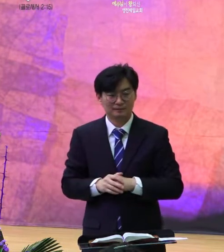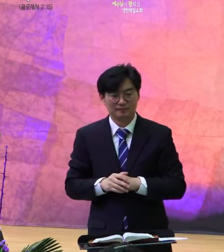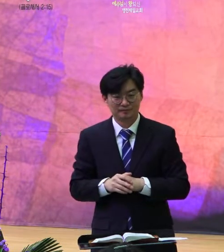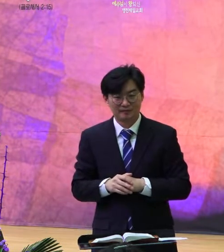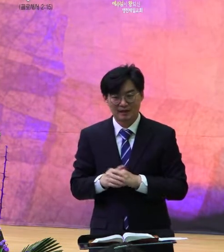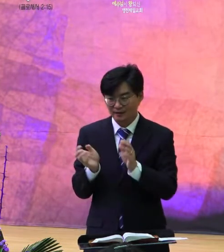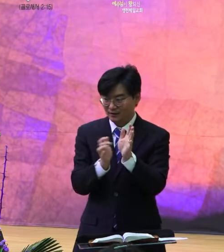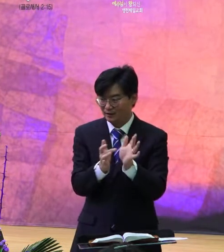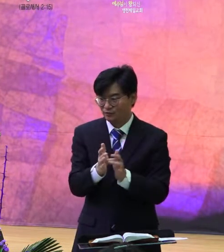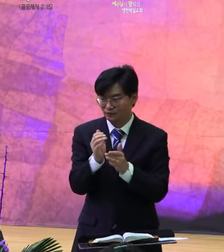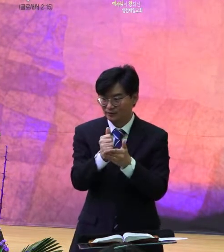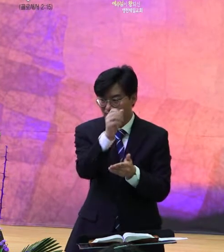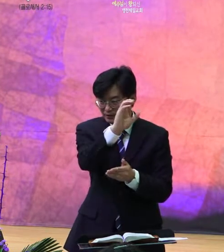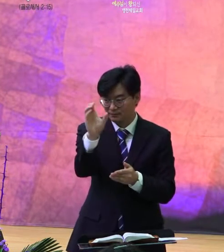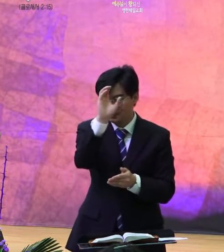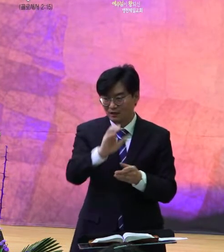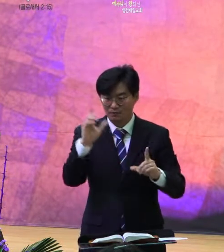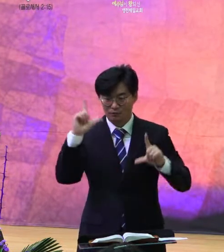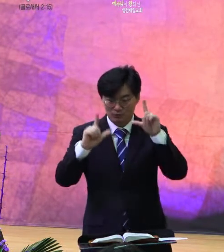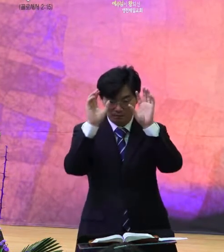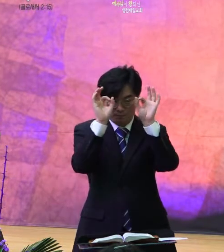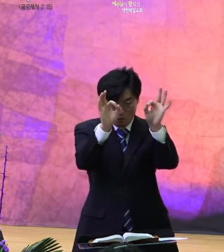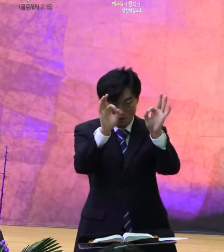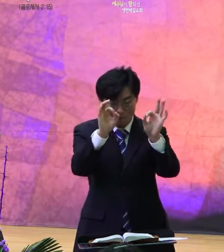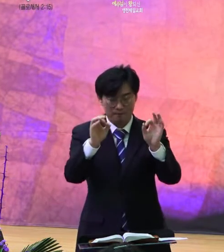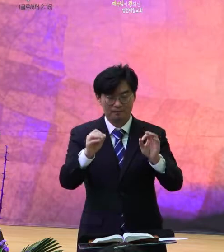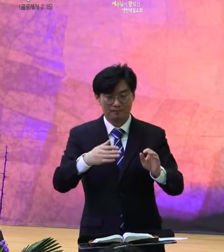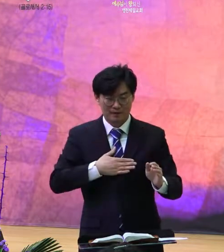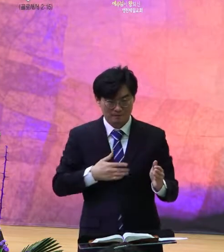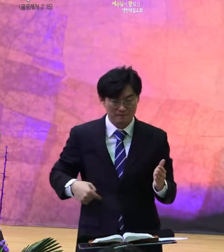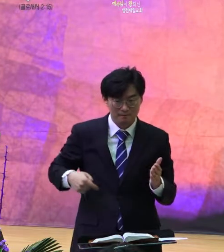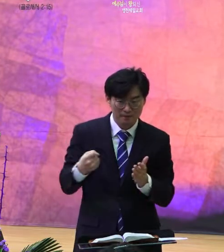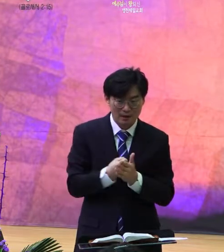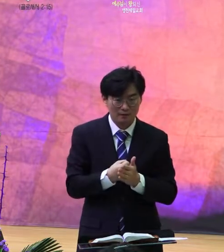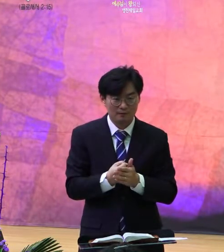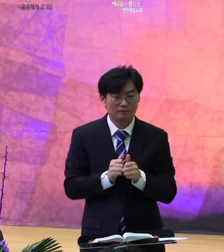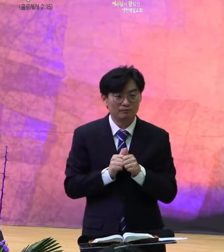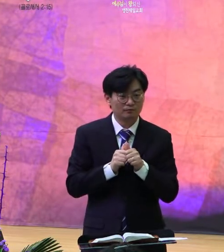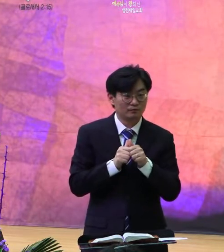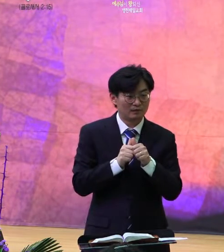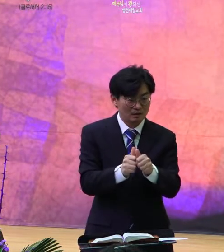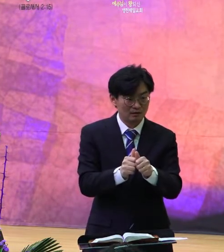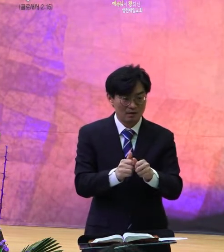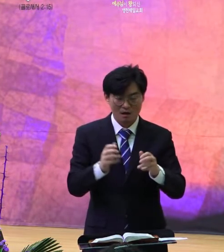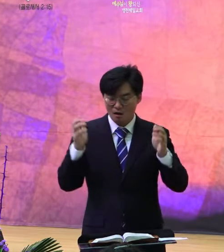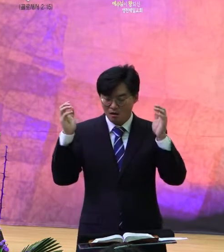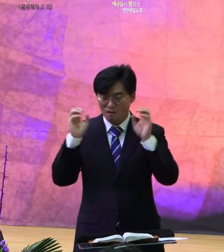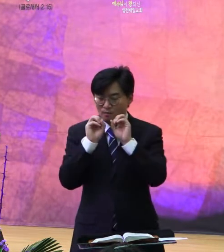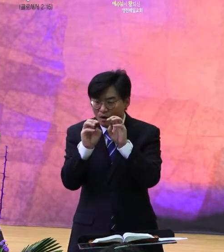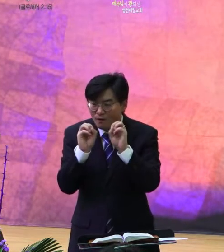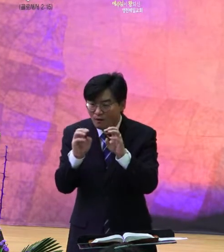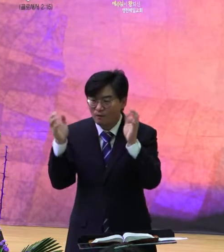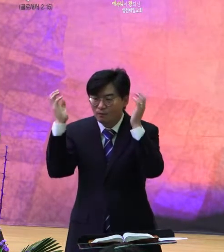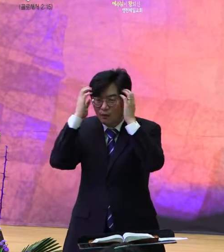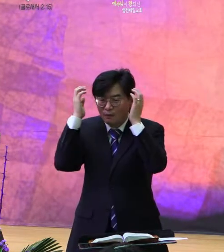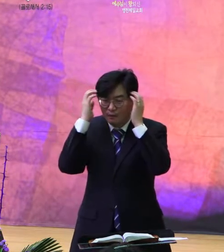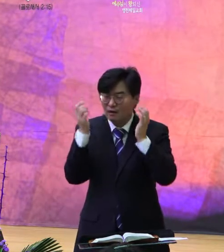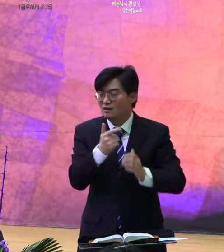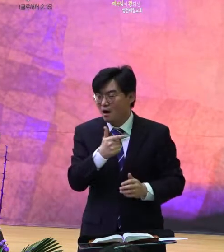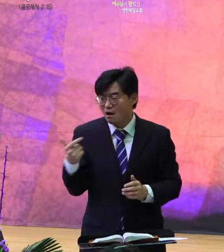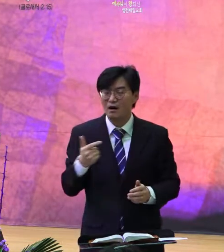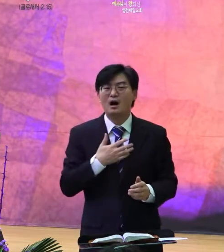예수님의 십자가 길을 따르며 소아시아 유럽 지역을 다니면서 수많은 고통을 겪었습니다. 그래서 자신의 몸에는